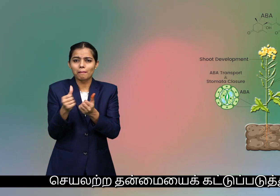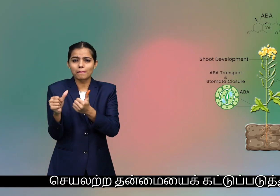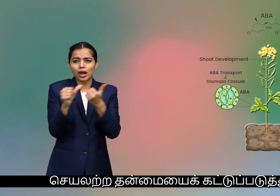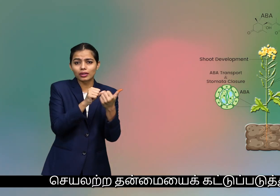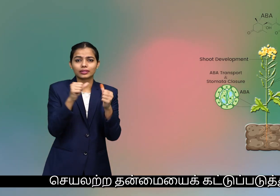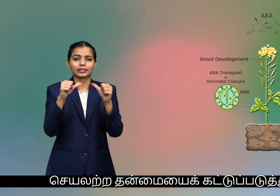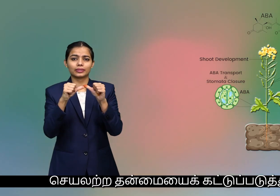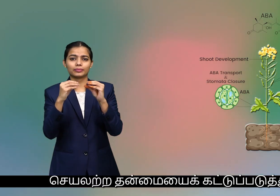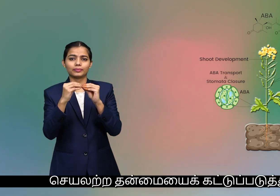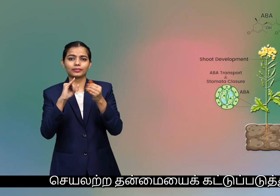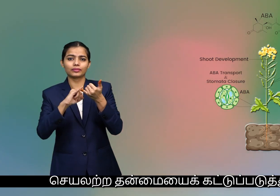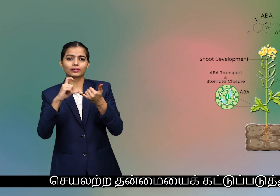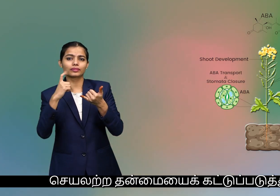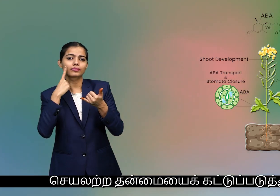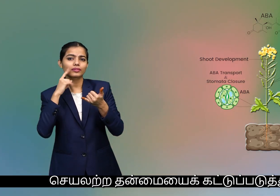காட்டுகிறது.